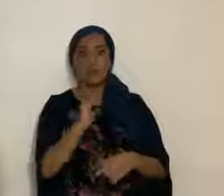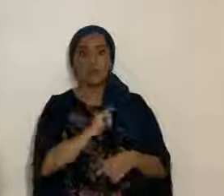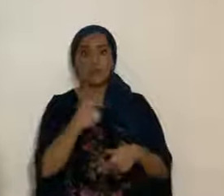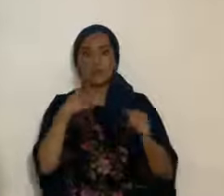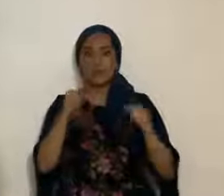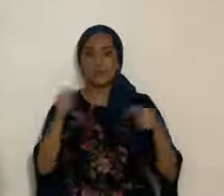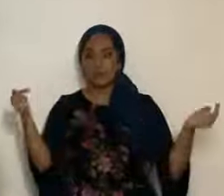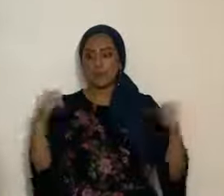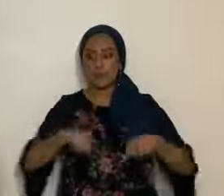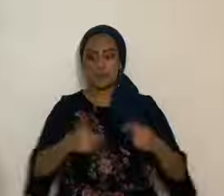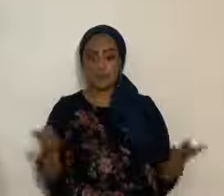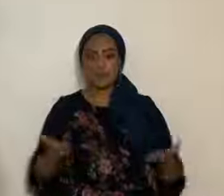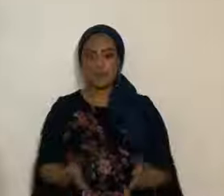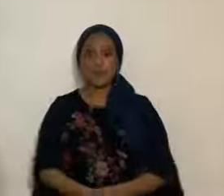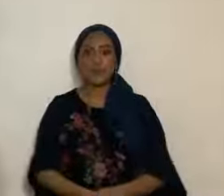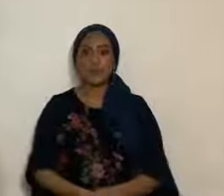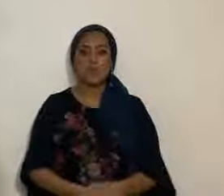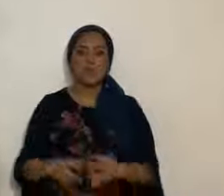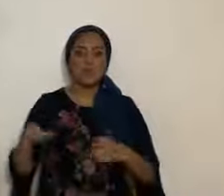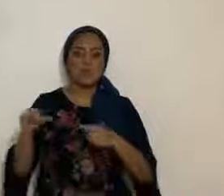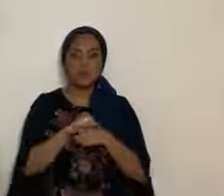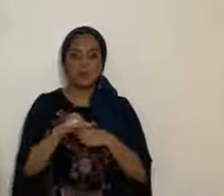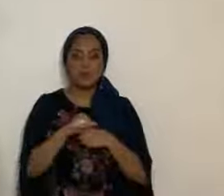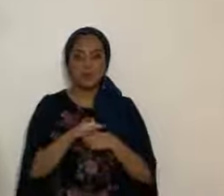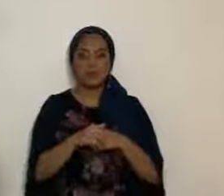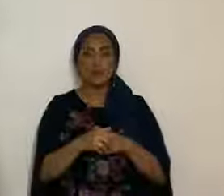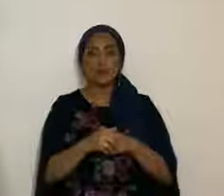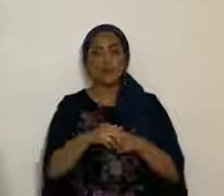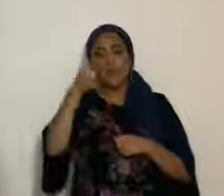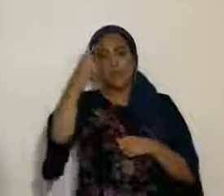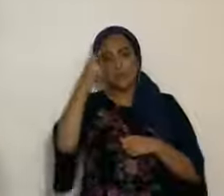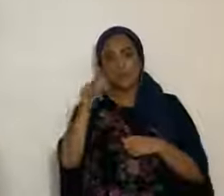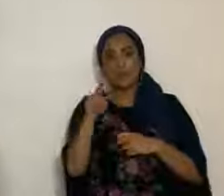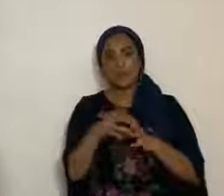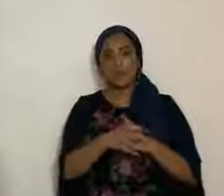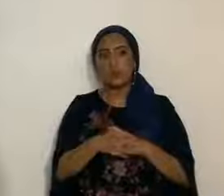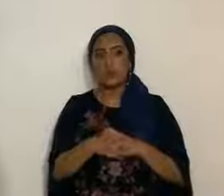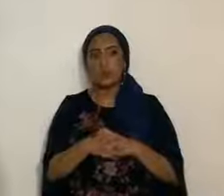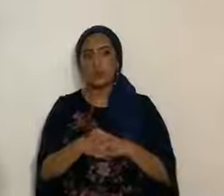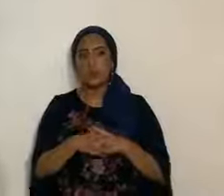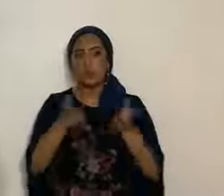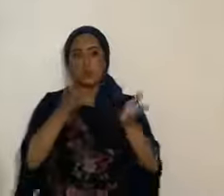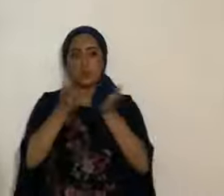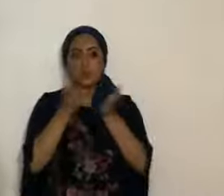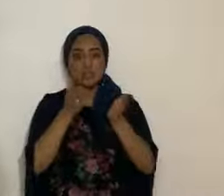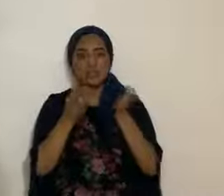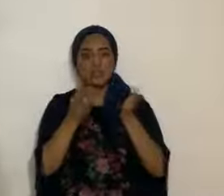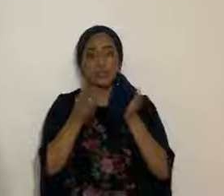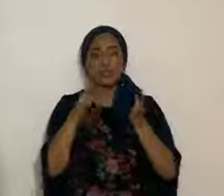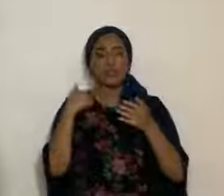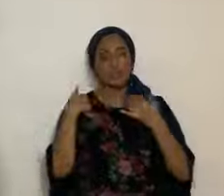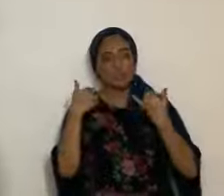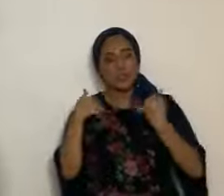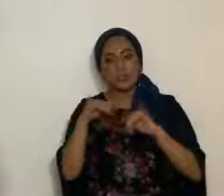acá, en preparación para el servicio al cual todavía no llegamos.